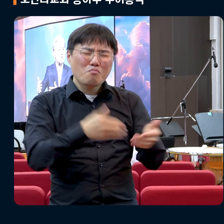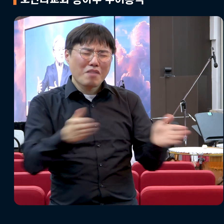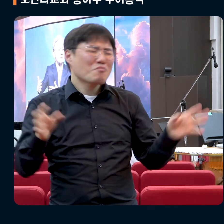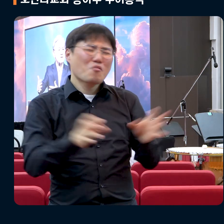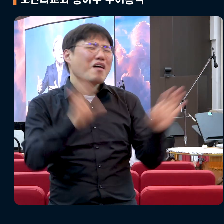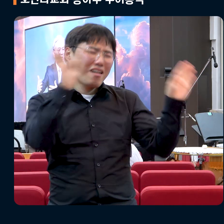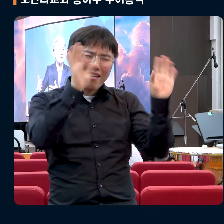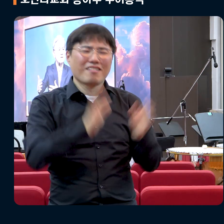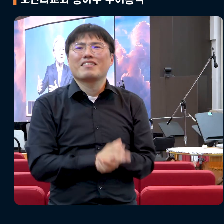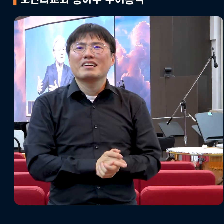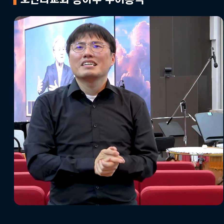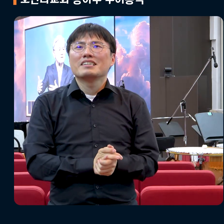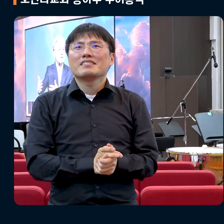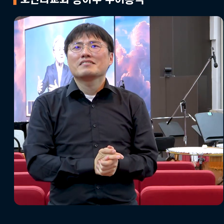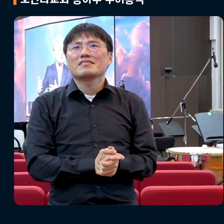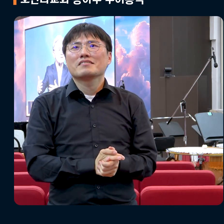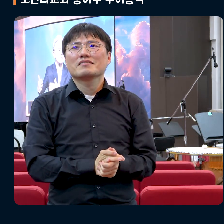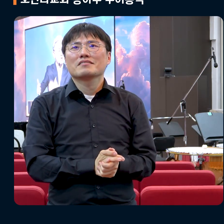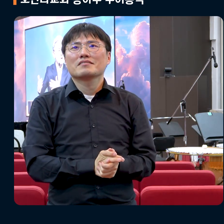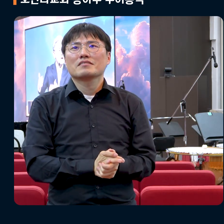그건 좋은 다락방이 아니죠.